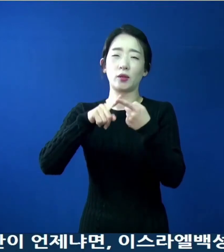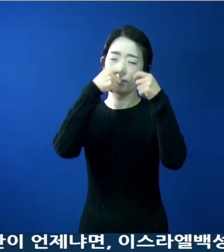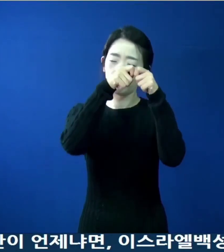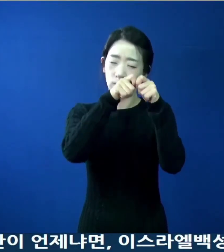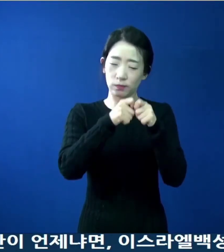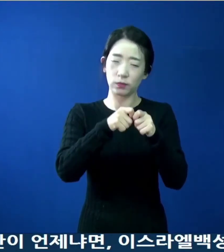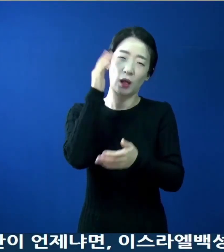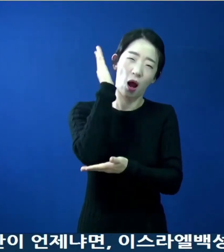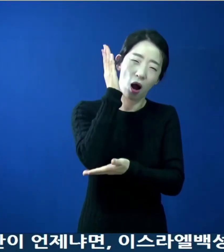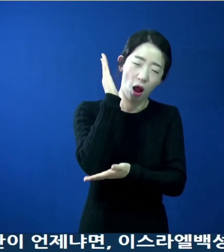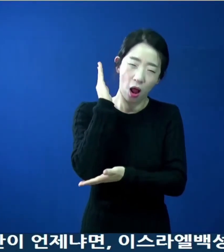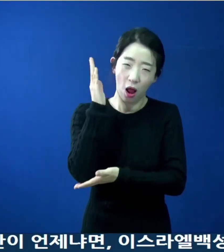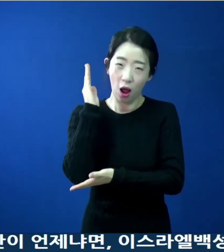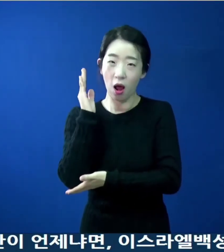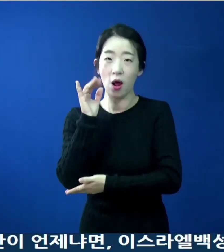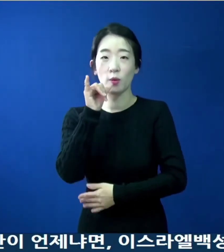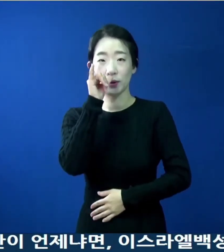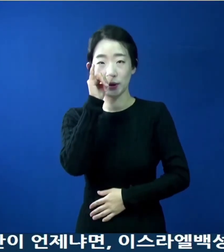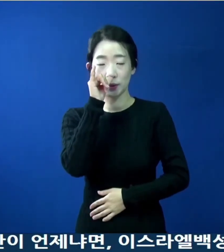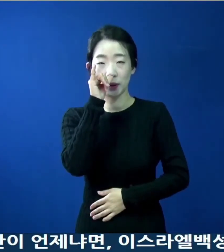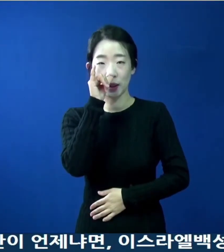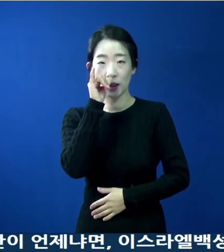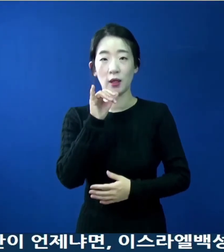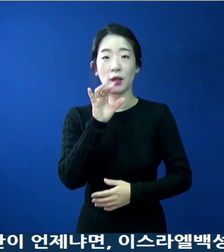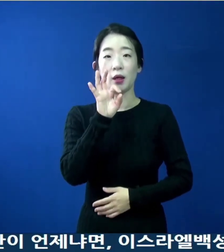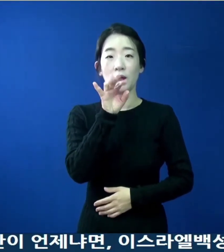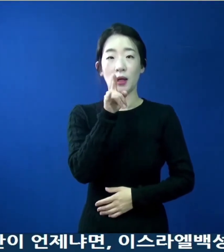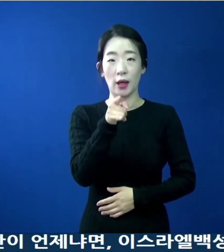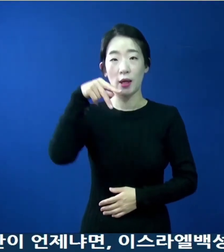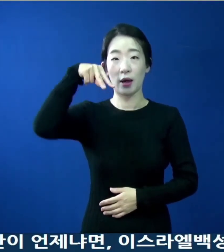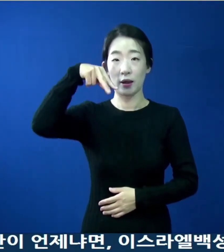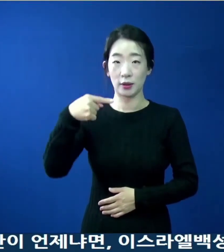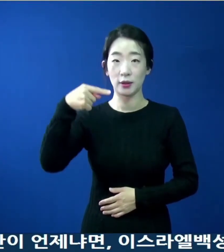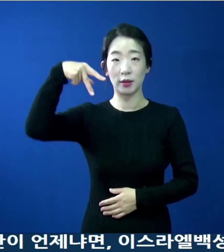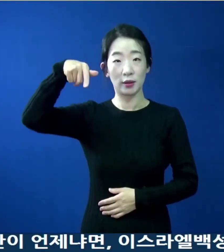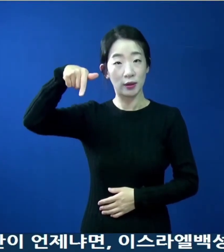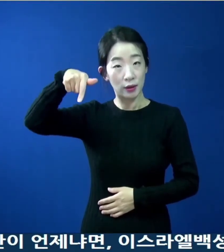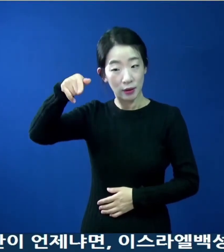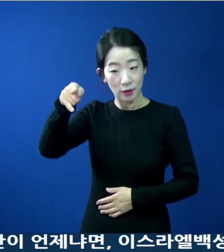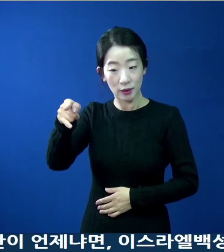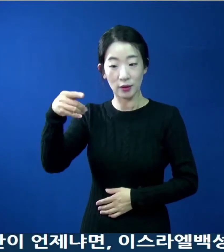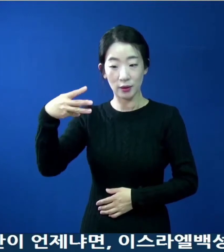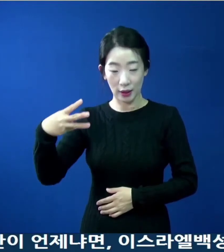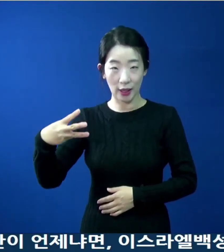가장 많이 나오는데 에스겔서와 느헤미야입니다. 에스겔서는 이스라엘 백성이